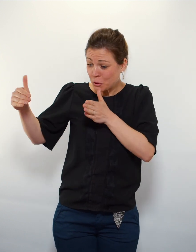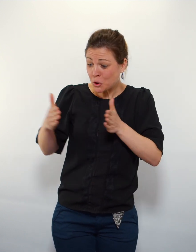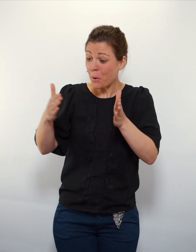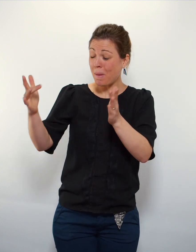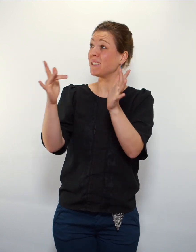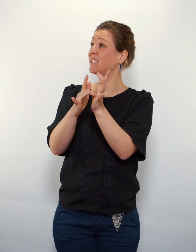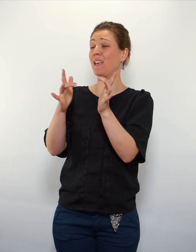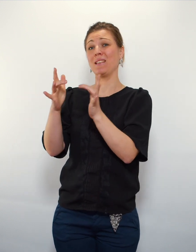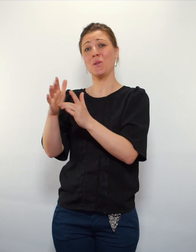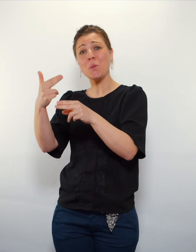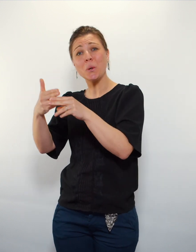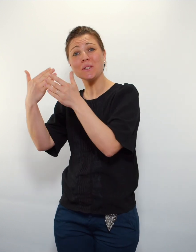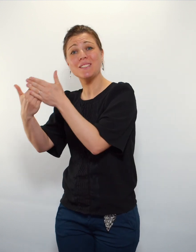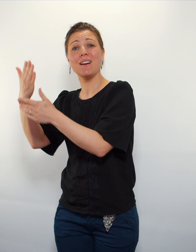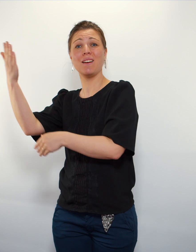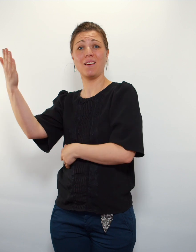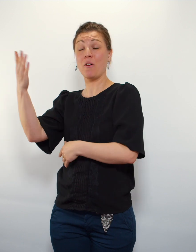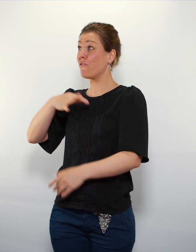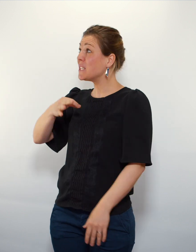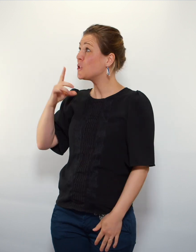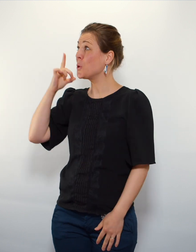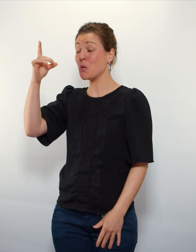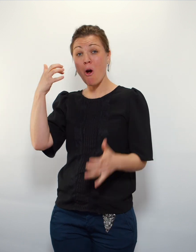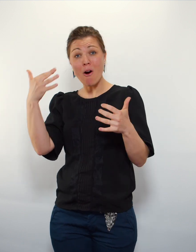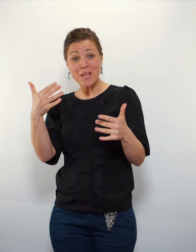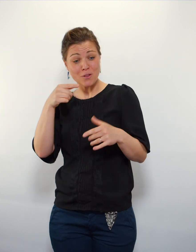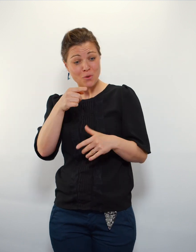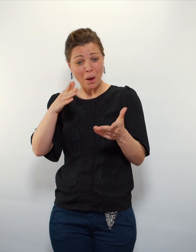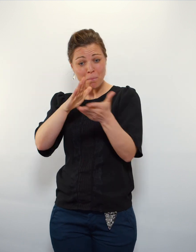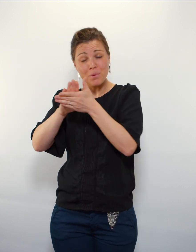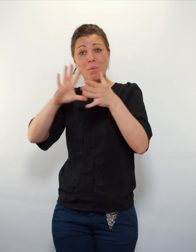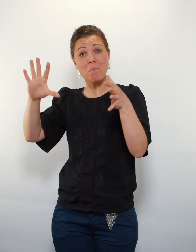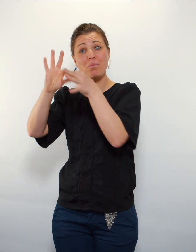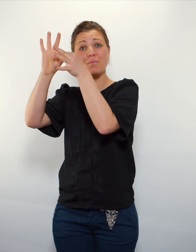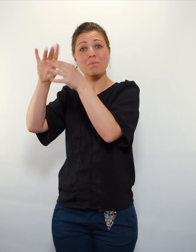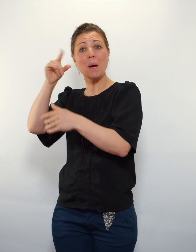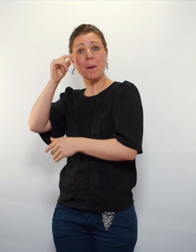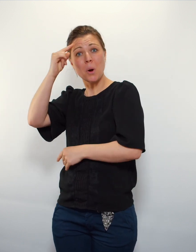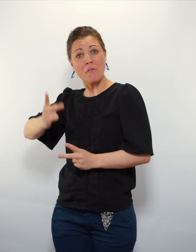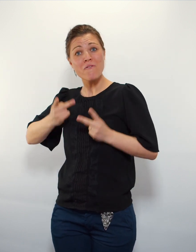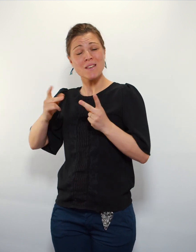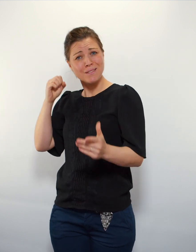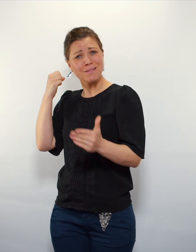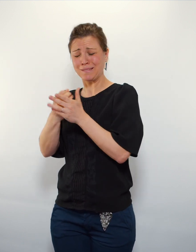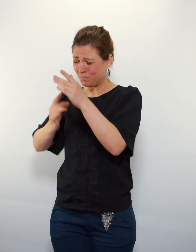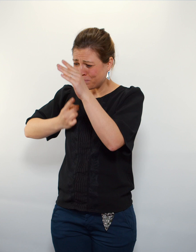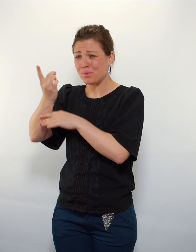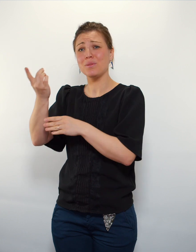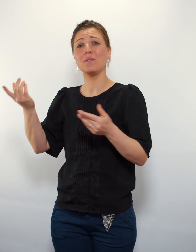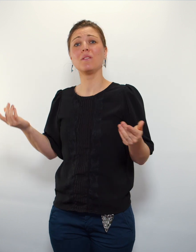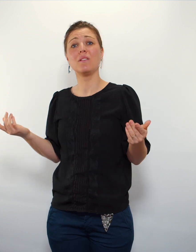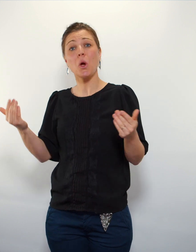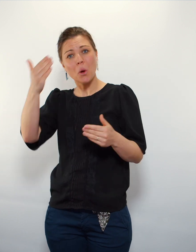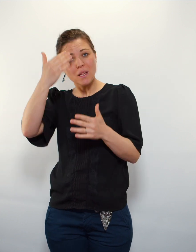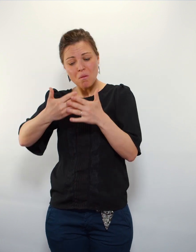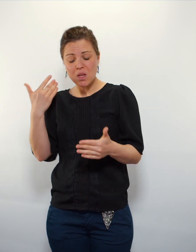Jésus. Il est le Fils de Dieu et il veut te réconcilier avec le Père pour que tu vives avec lui pour toujours. Je le connais depuis mon enfance,